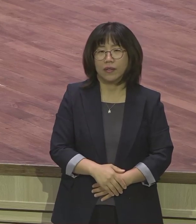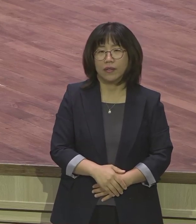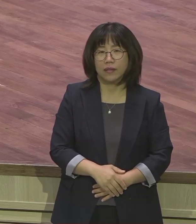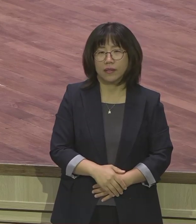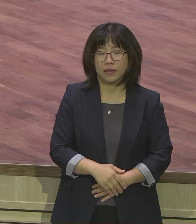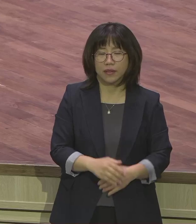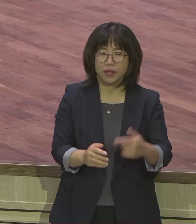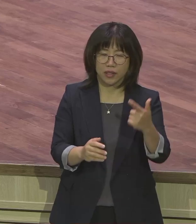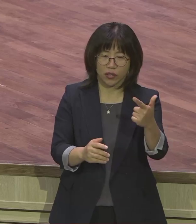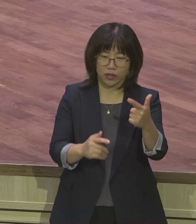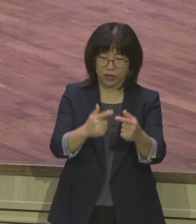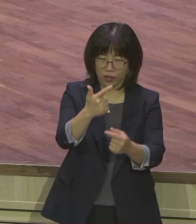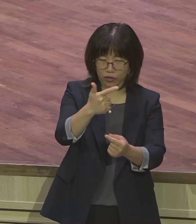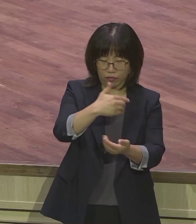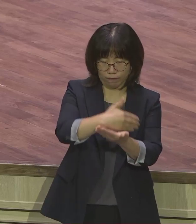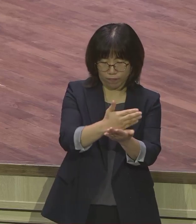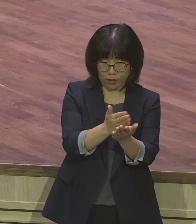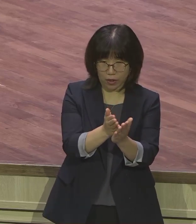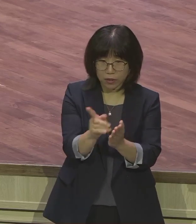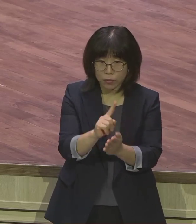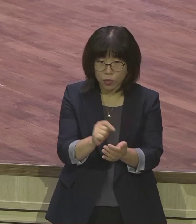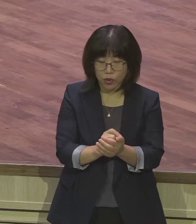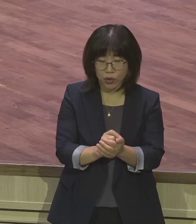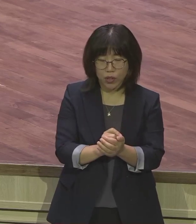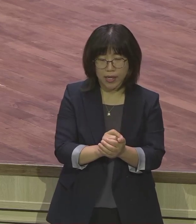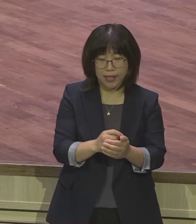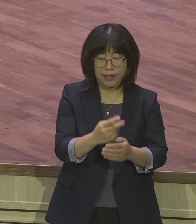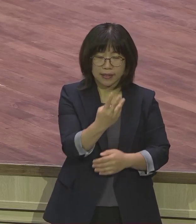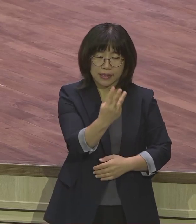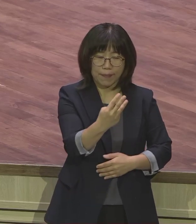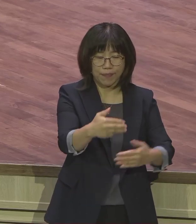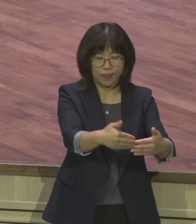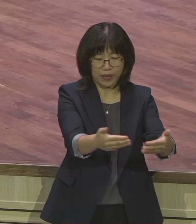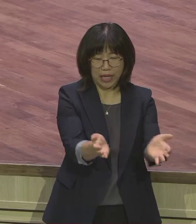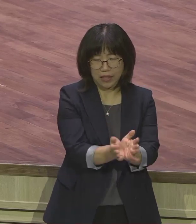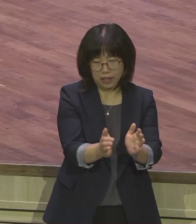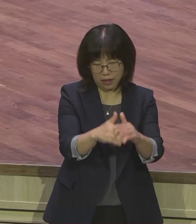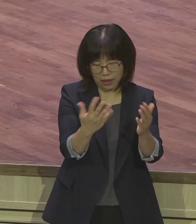여섯 가지 보면 삼단체가 다 잡고 있어요. 삼단체를 잡고